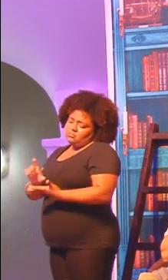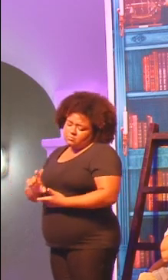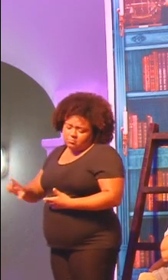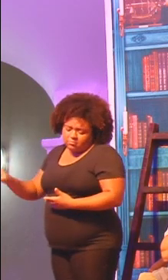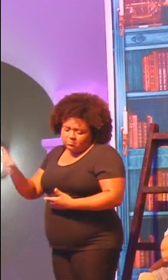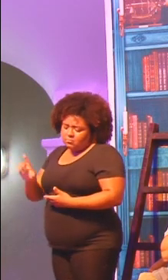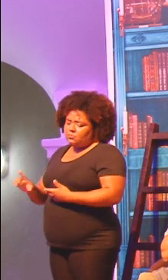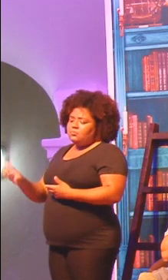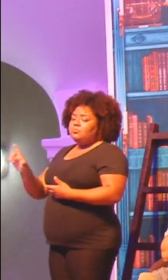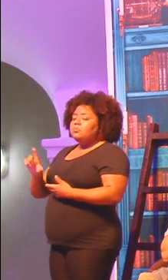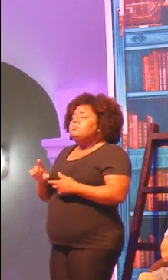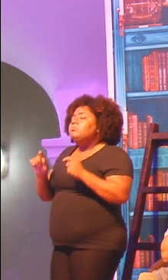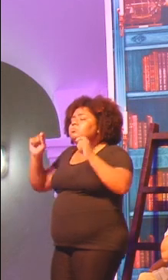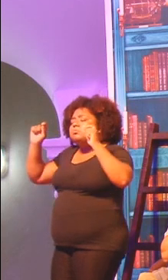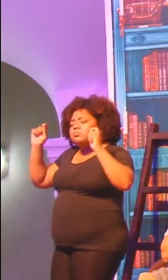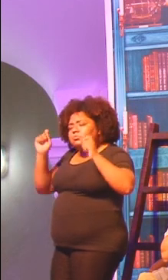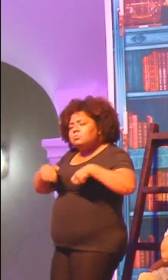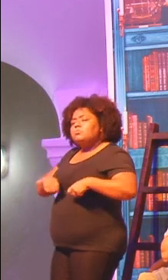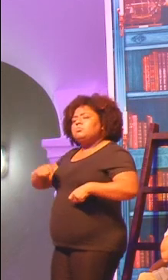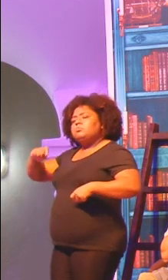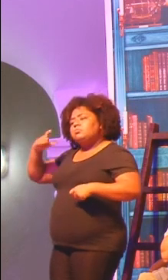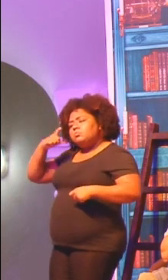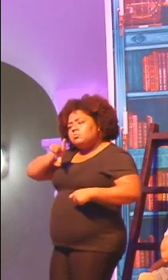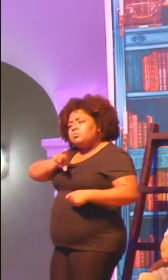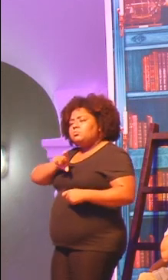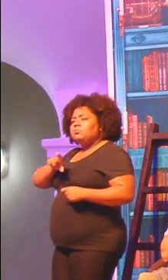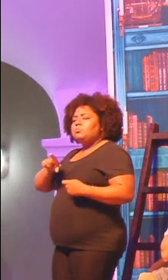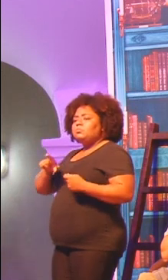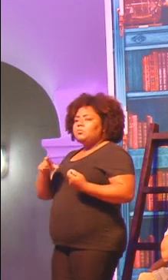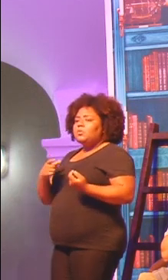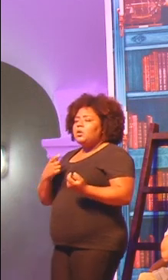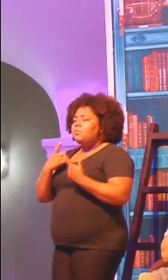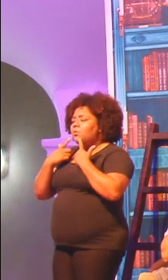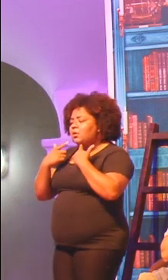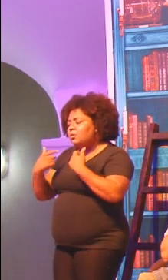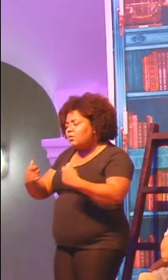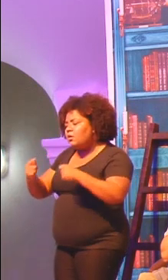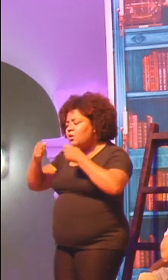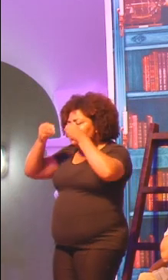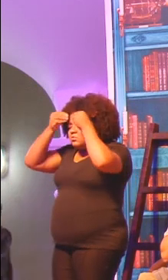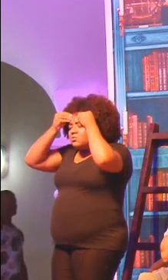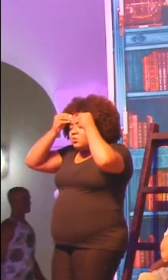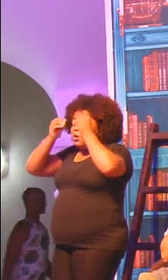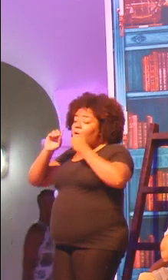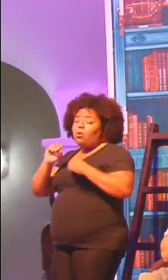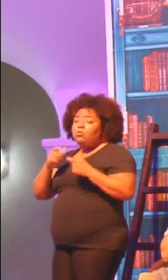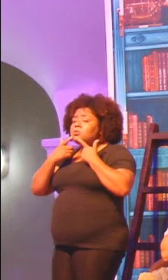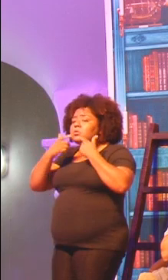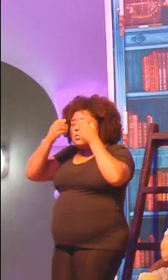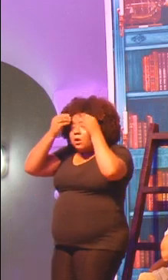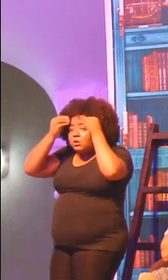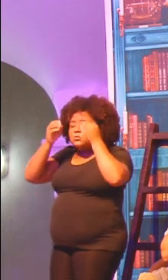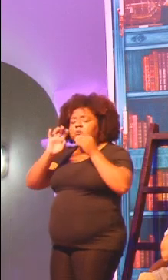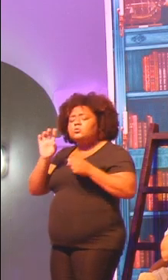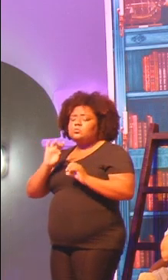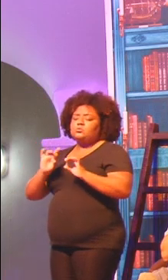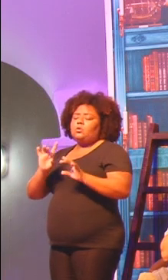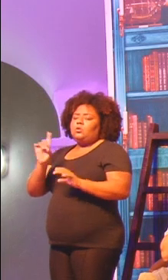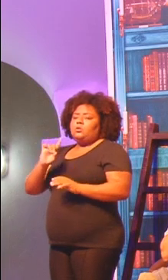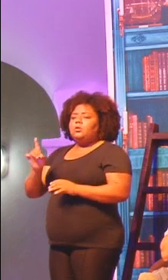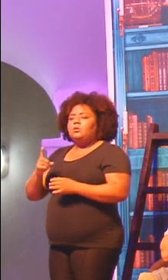ela pode, por meio da linguagem, talvez, e não só da linguagem, mas das boas